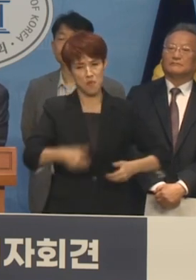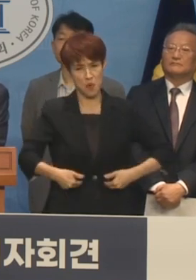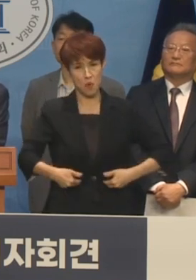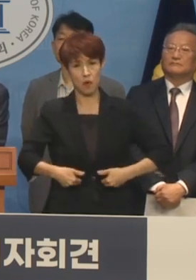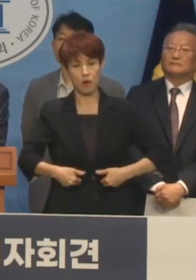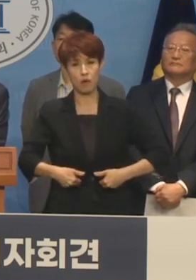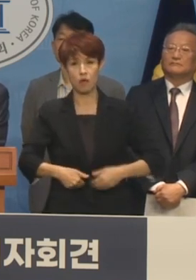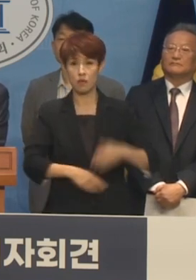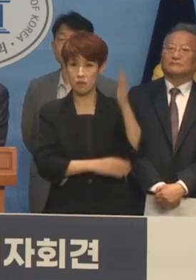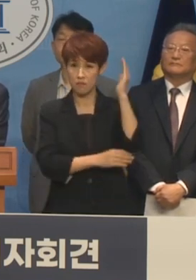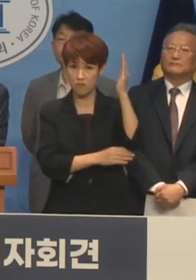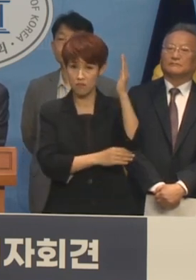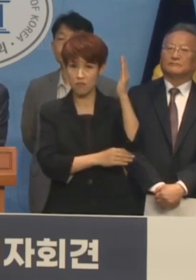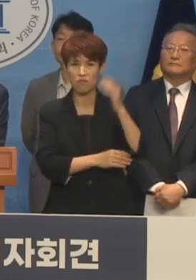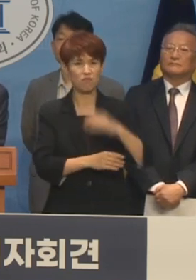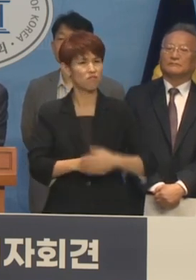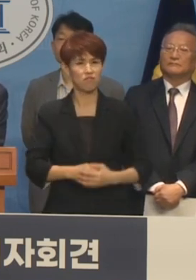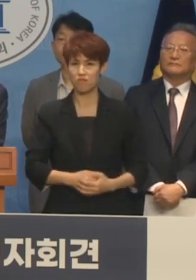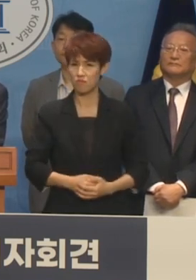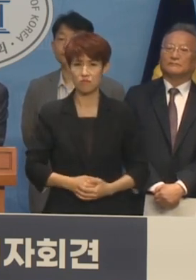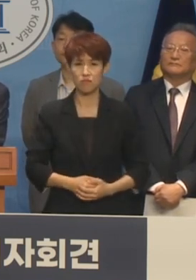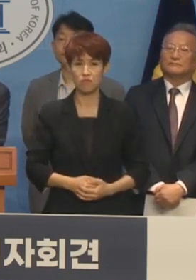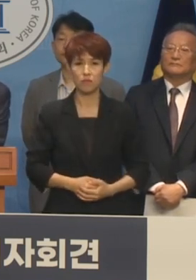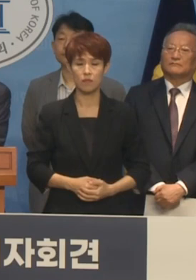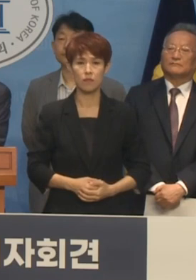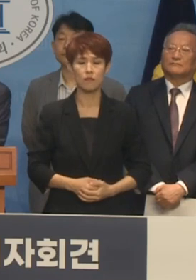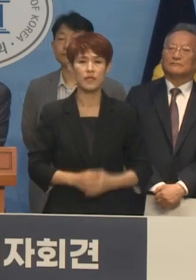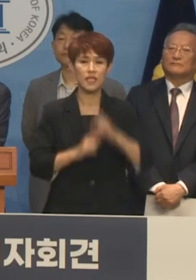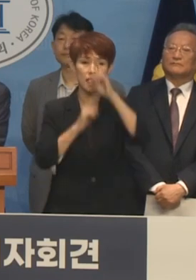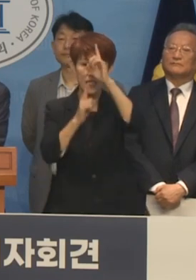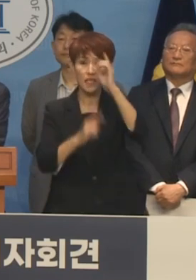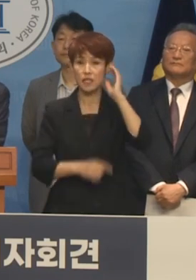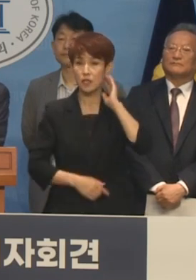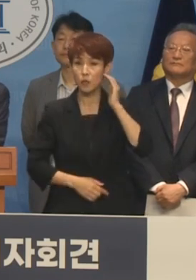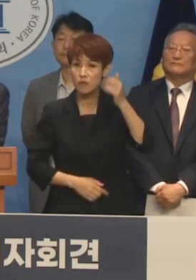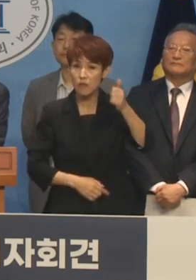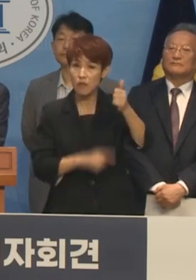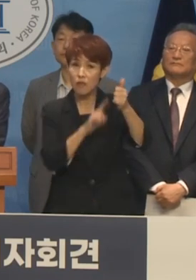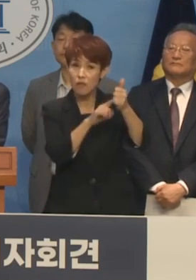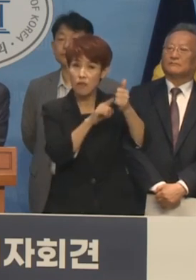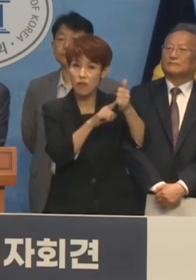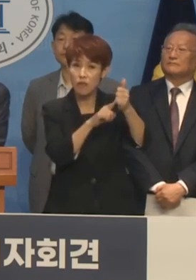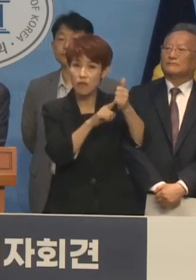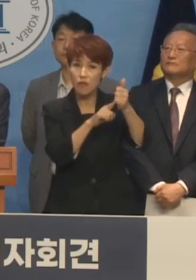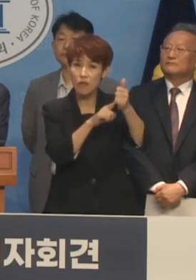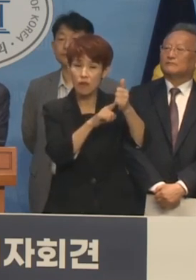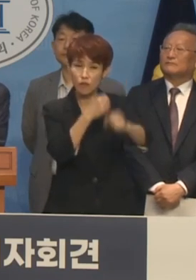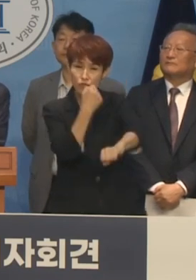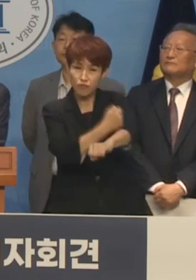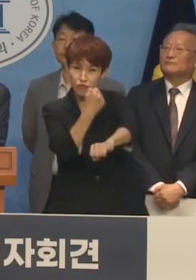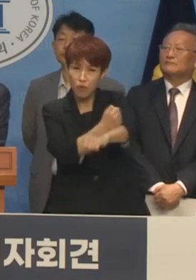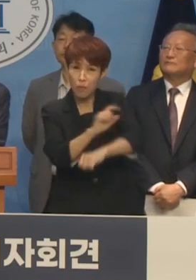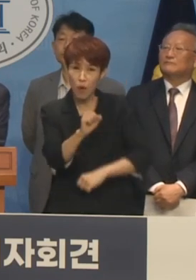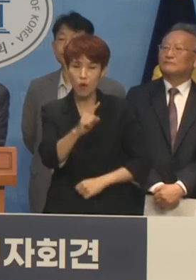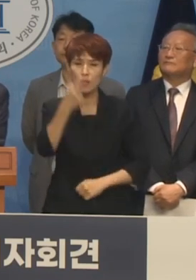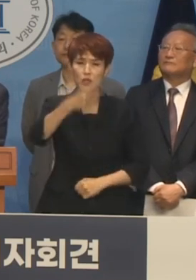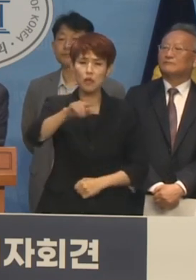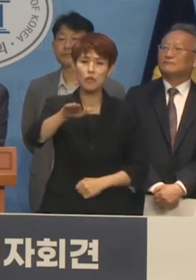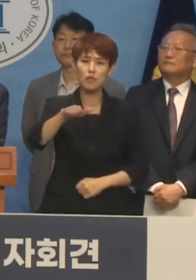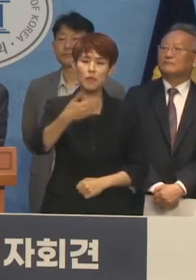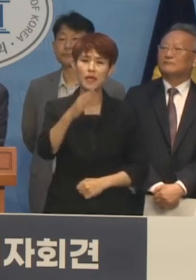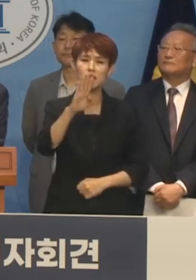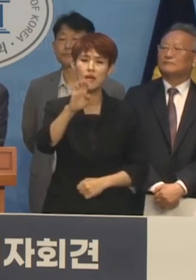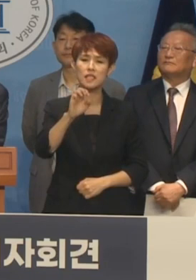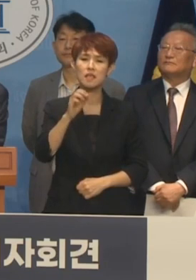하는데요. 안타깝게도 제가 생각할 때 이승만 전 대통령의 거의 유일한 공은